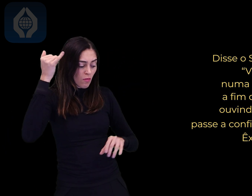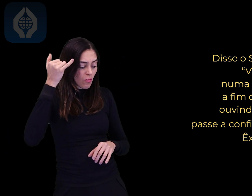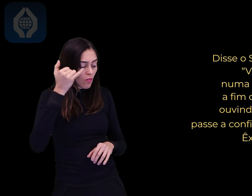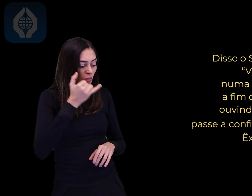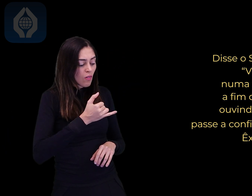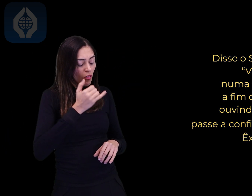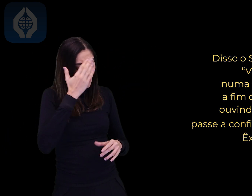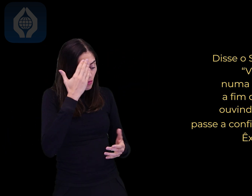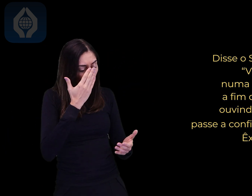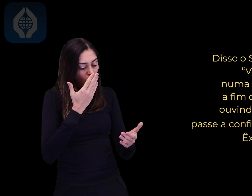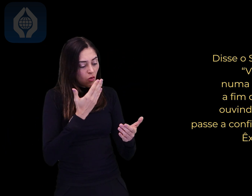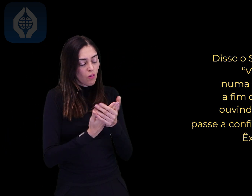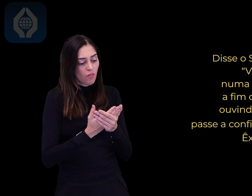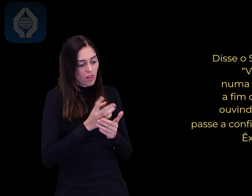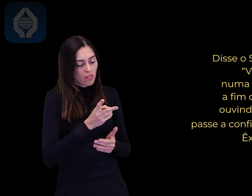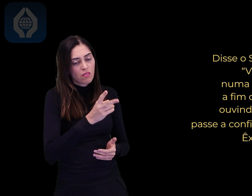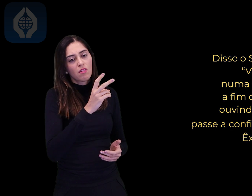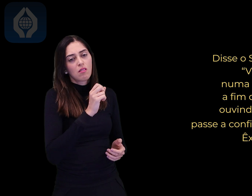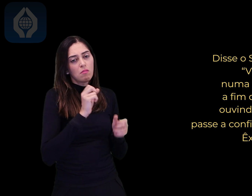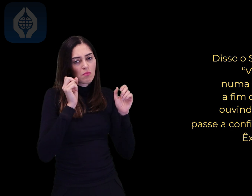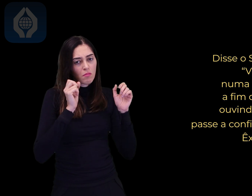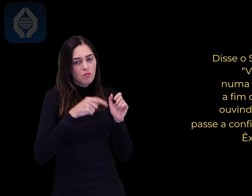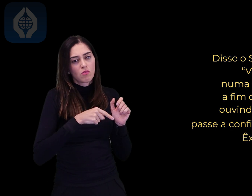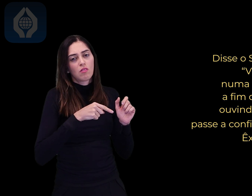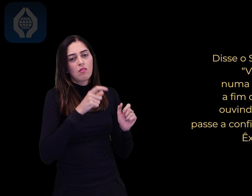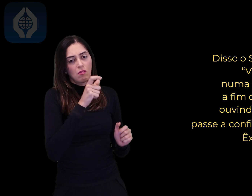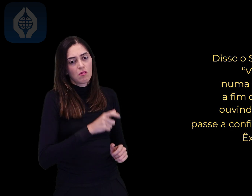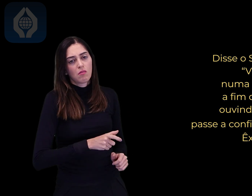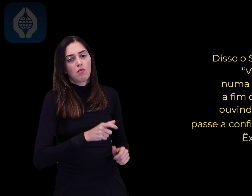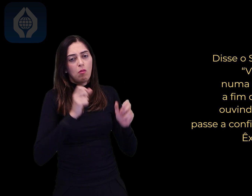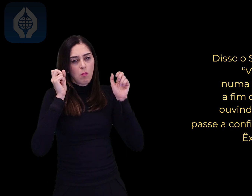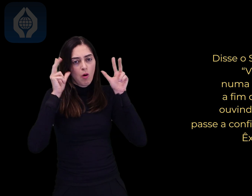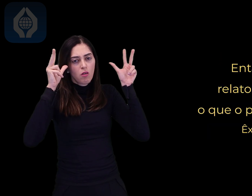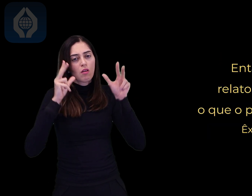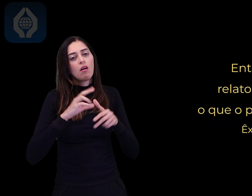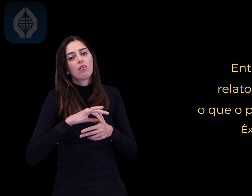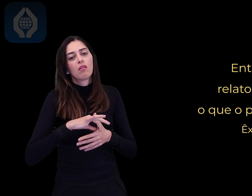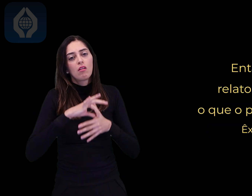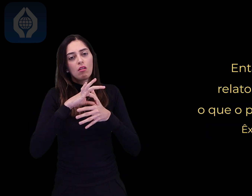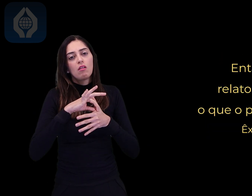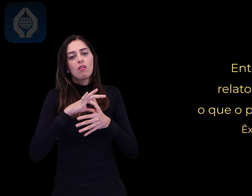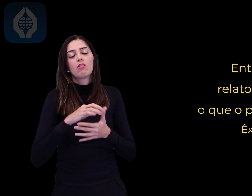povo, ouvindo-me falar-lhe, passe a confiar sempre em você.